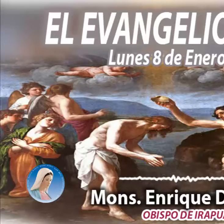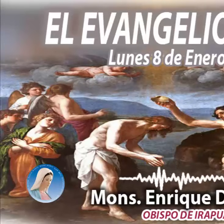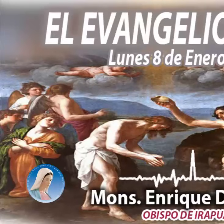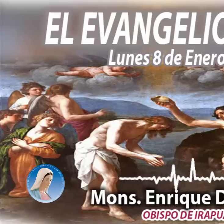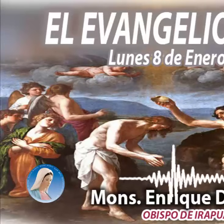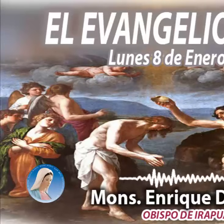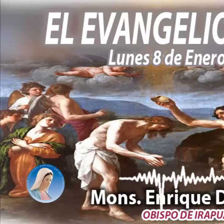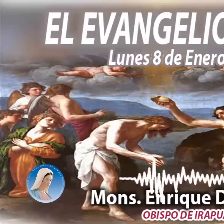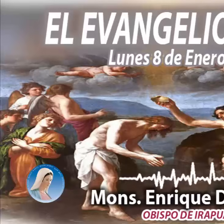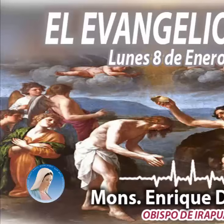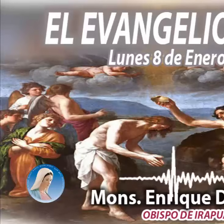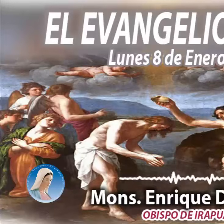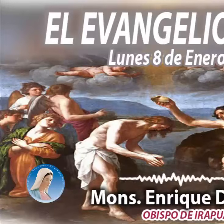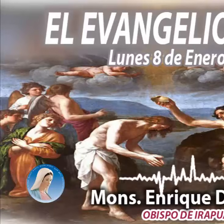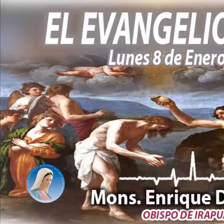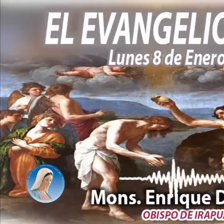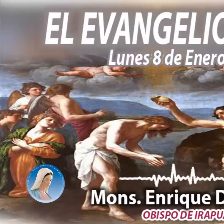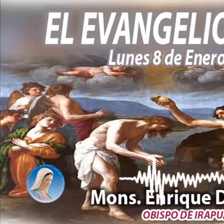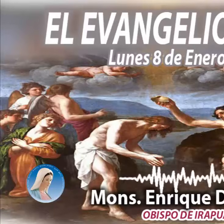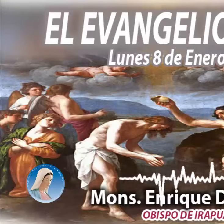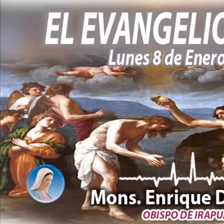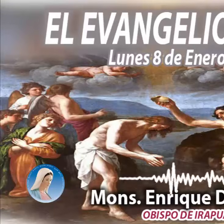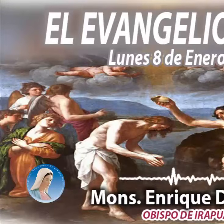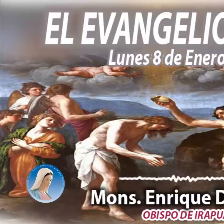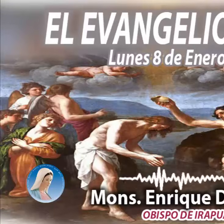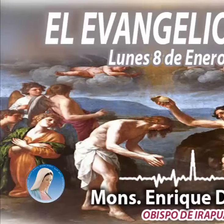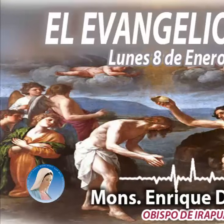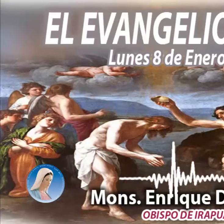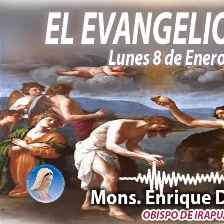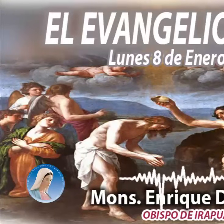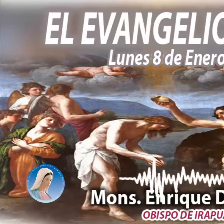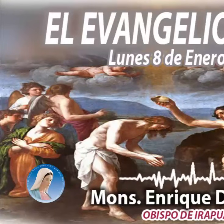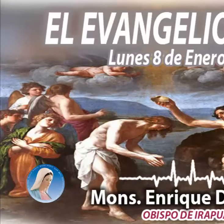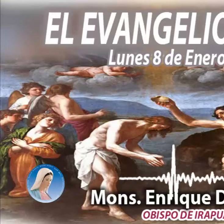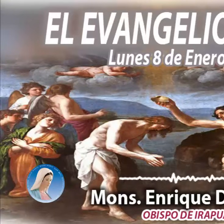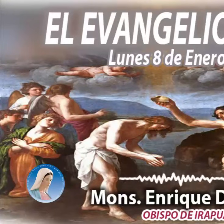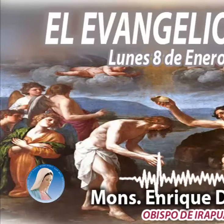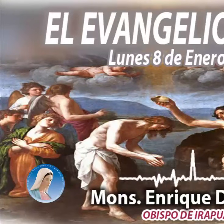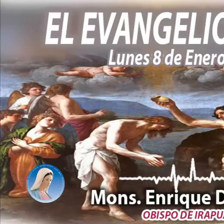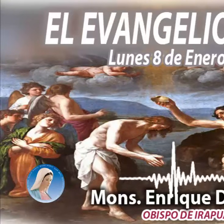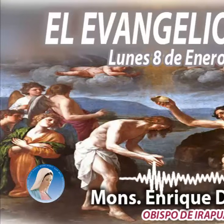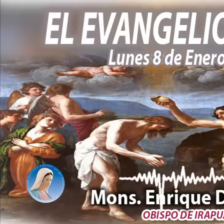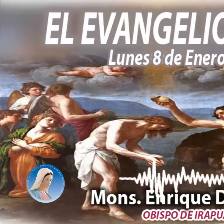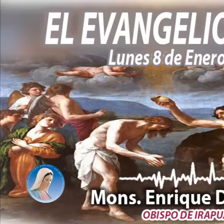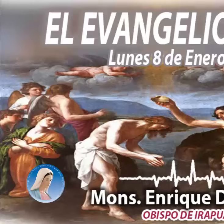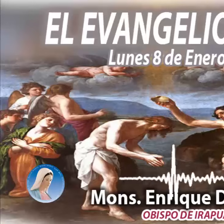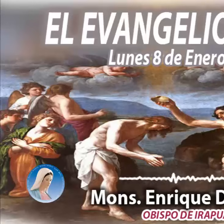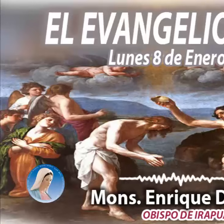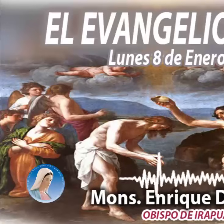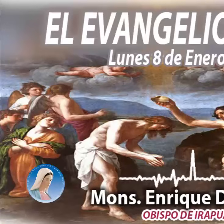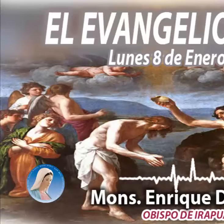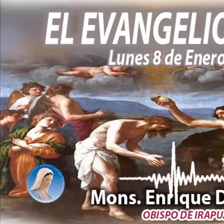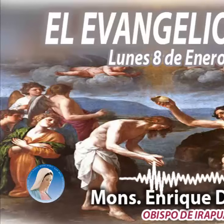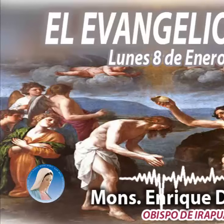El Evangelio del Día, en voz de Monseñor Enrique Díaz, a través de Radio María, Voz de